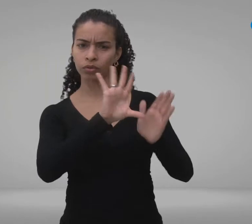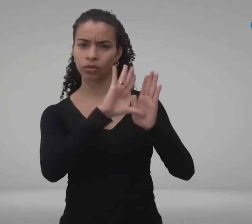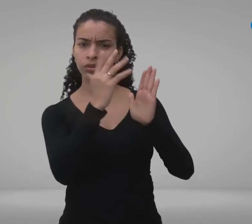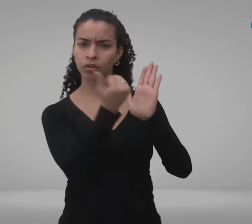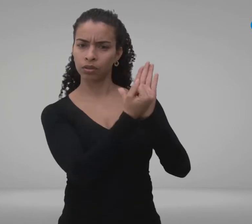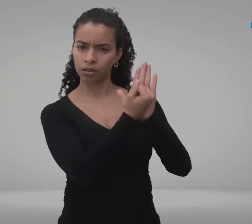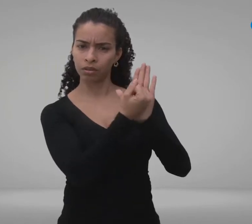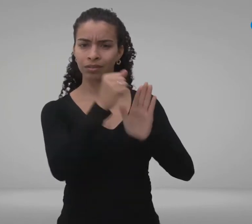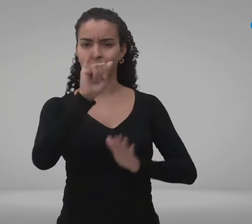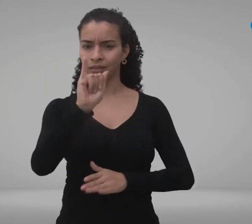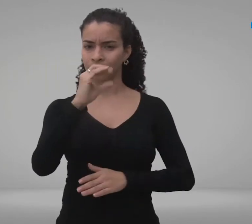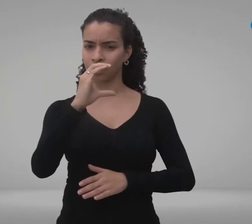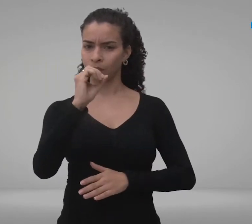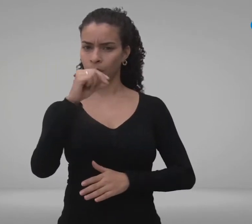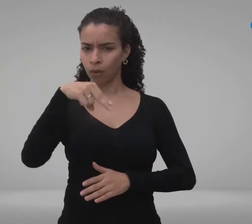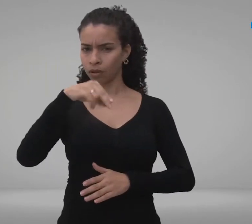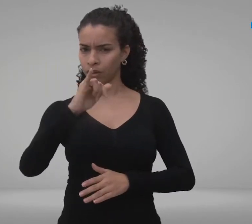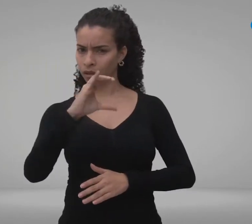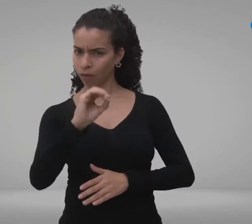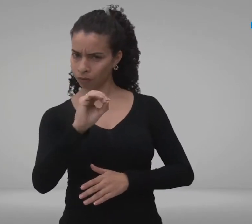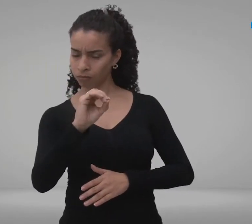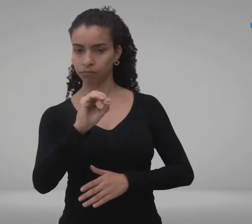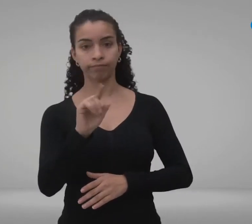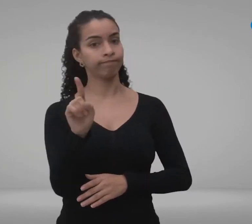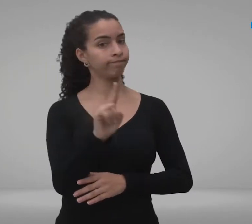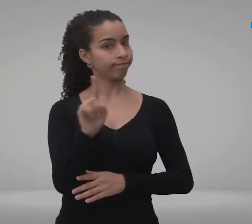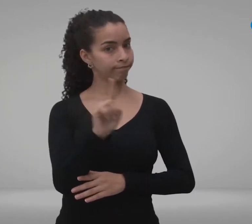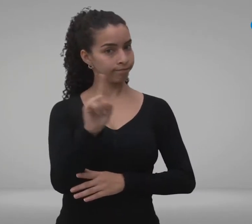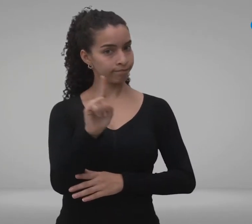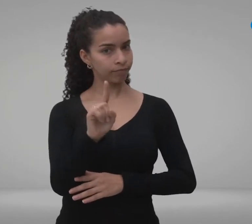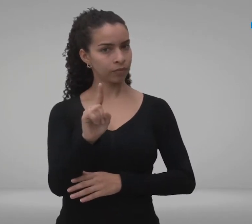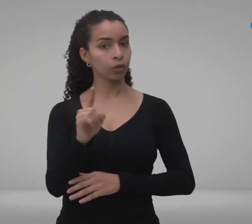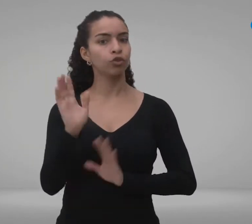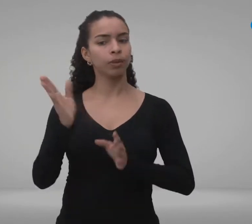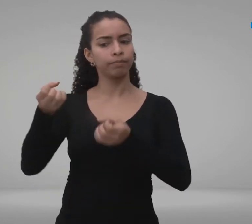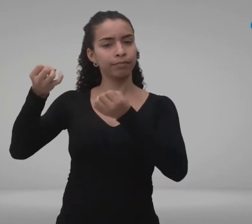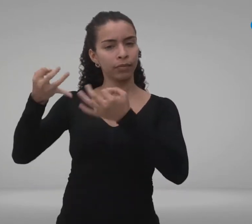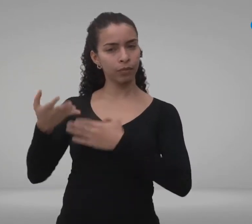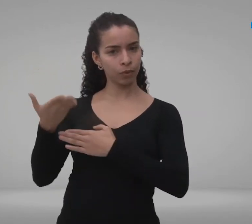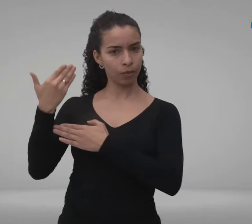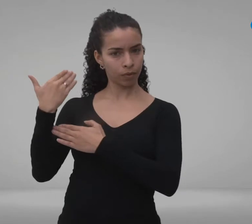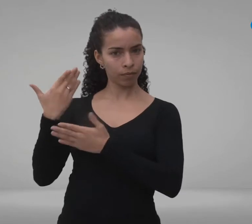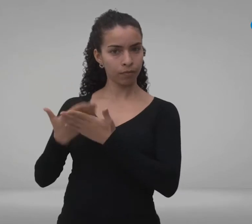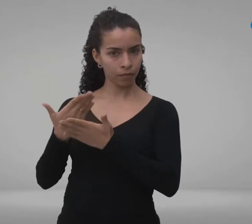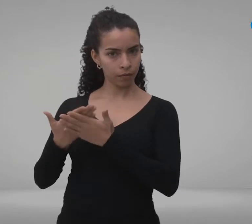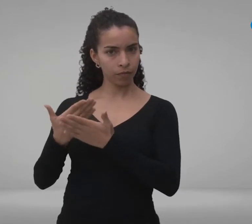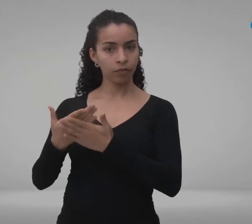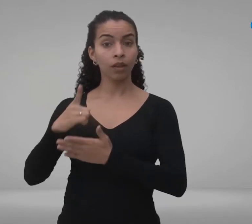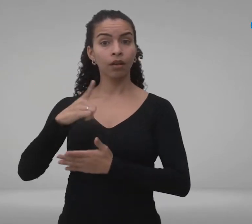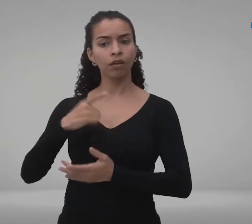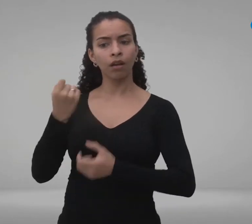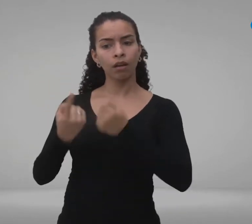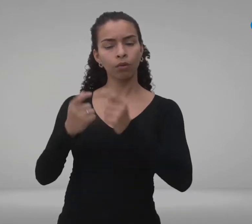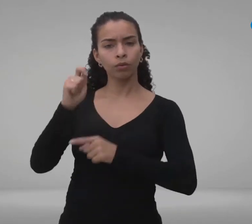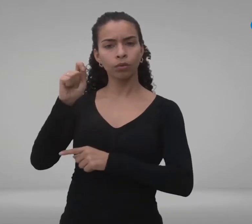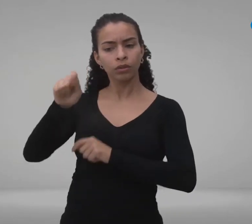exclusivamente icônica? Não. Como nós explicamos na aula presencial, existem os